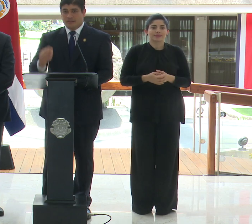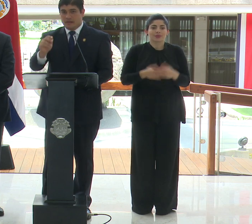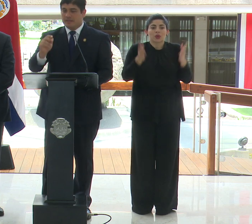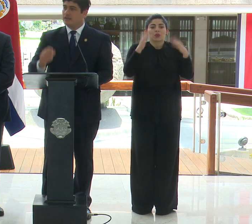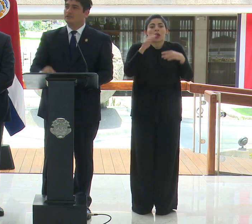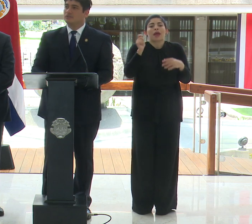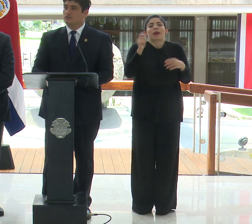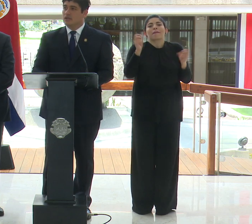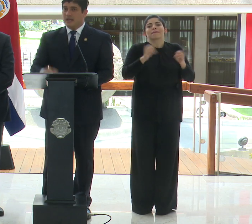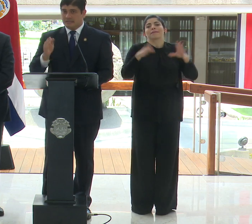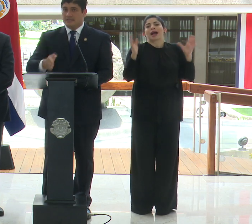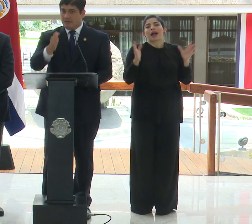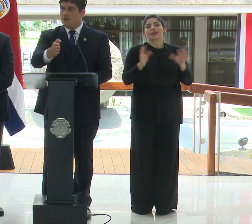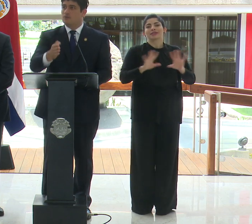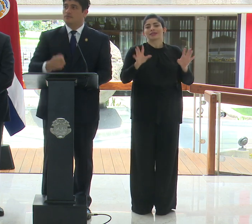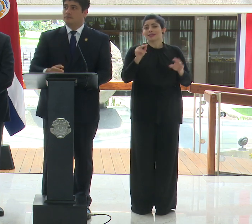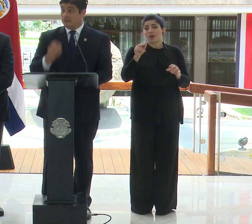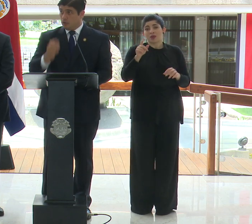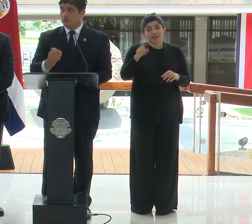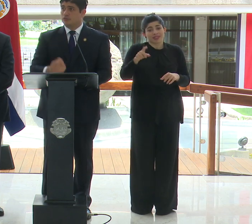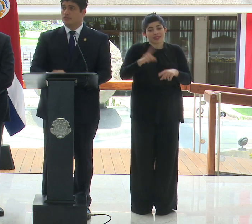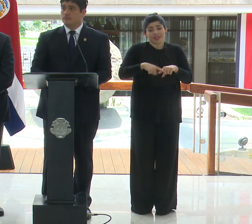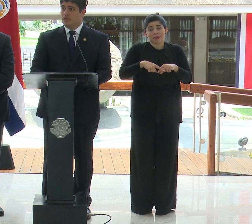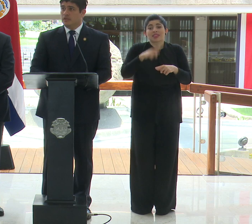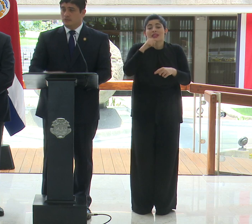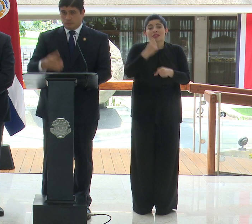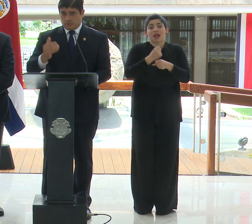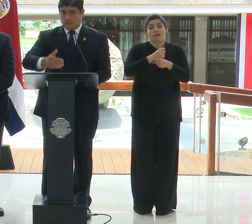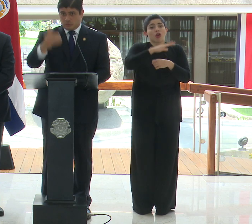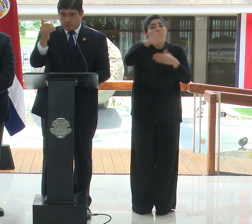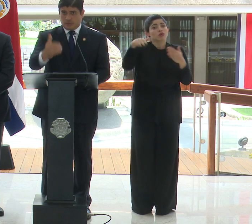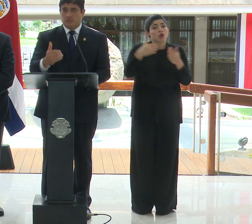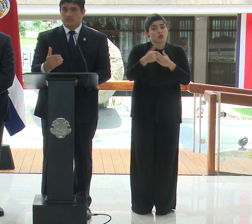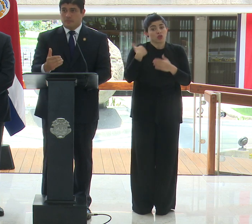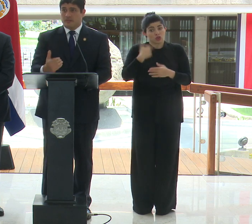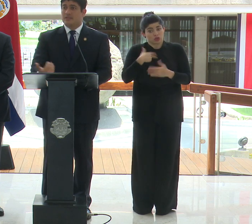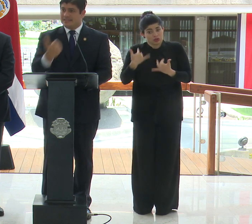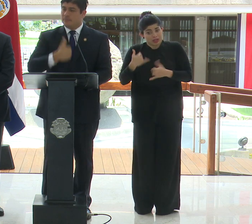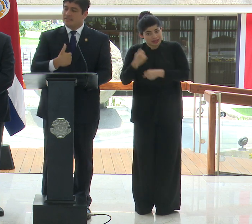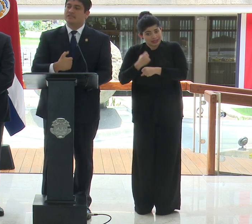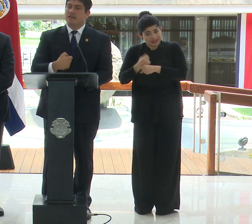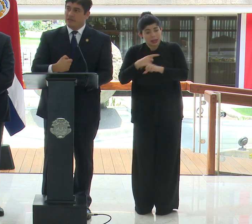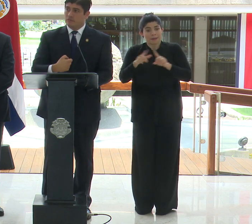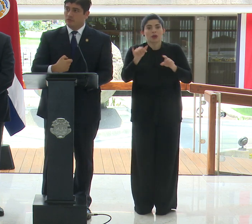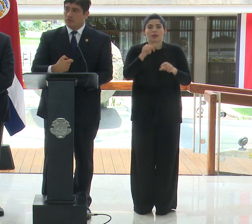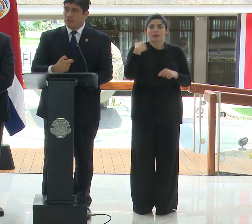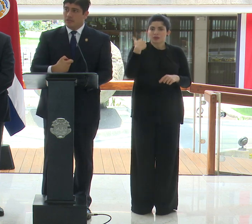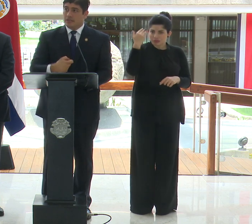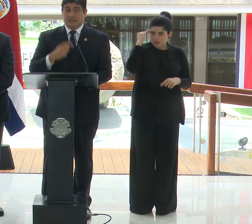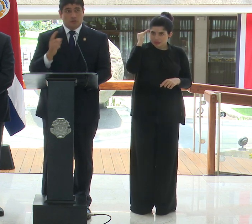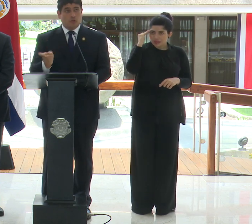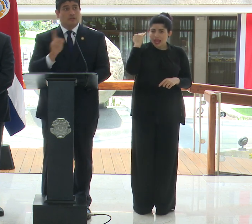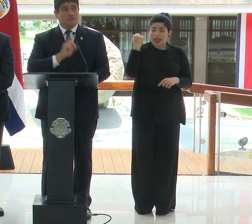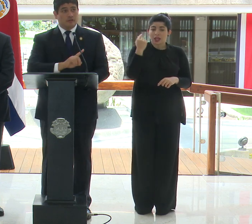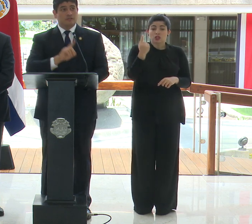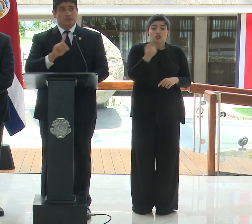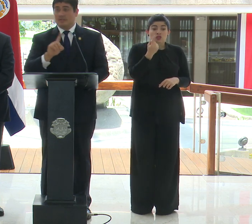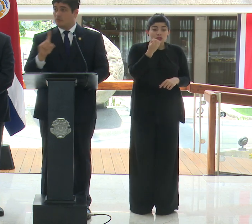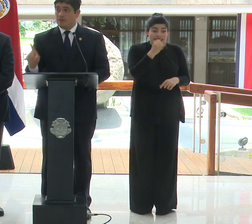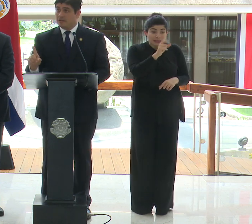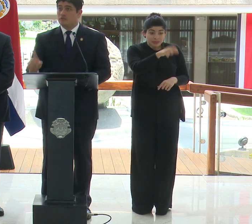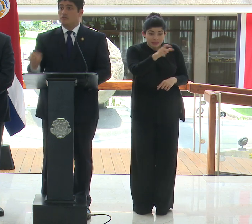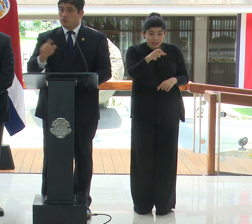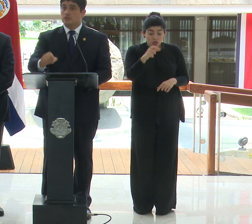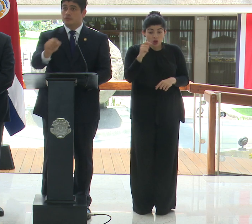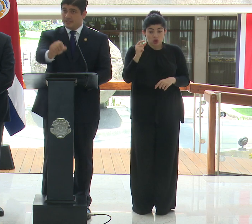No hay varita mágica en esto. Es trabajo de todos. Nosotros estamos poniendo nuestra parte y también sabemos que solo el esfuerzo